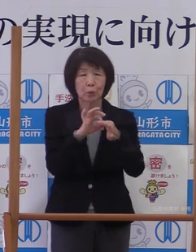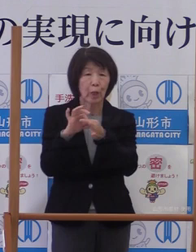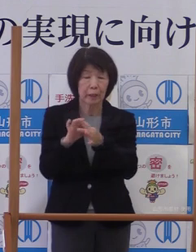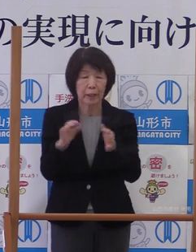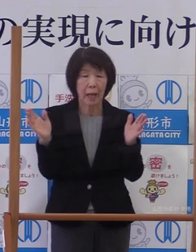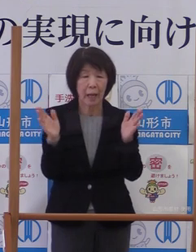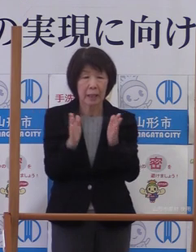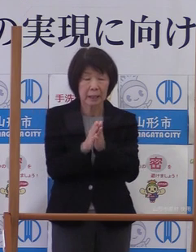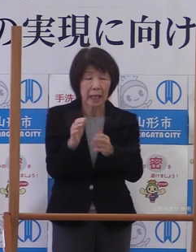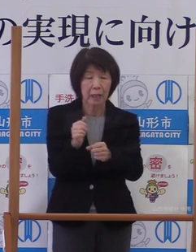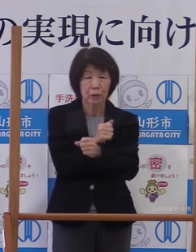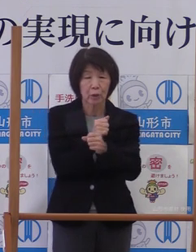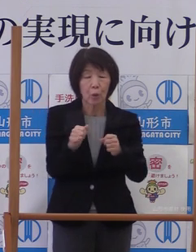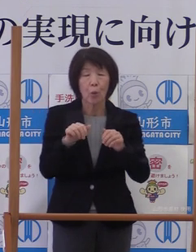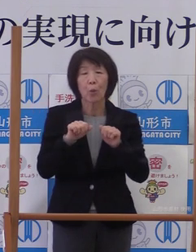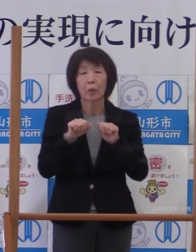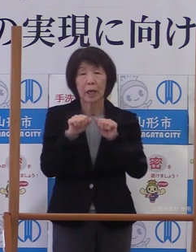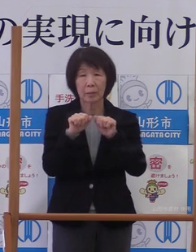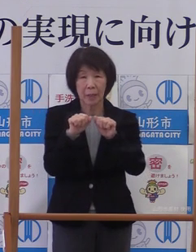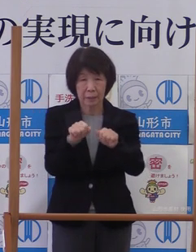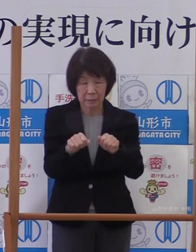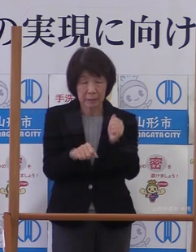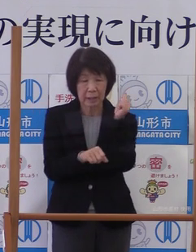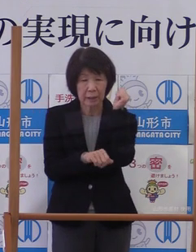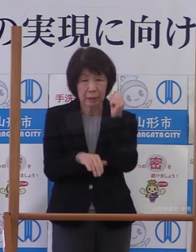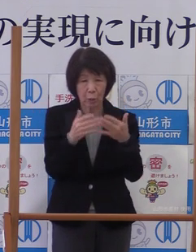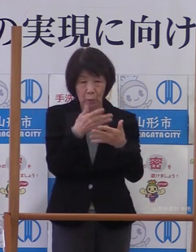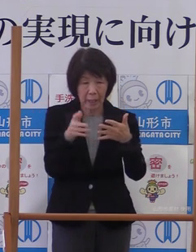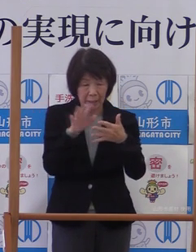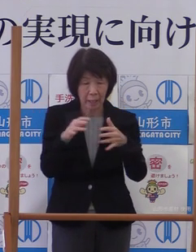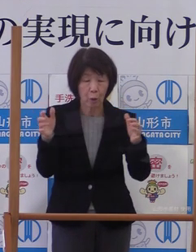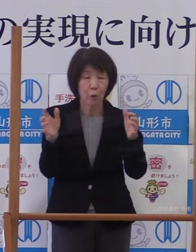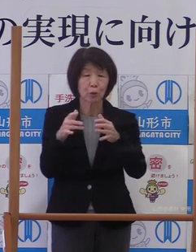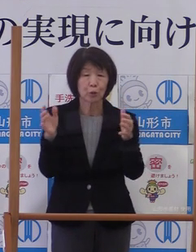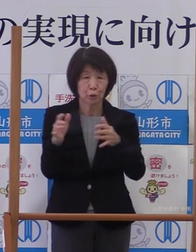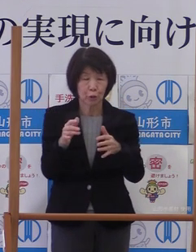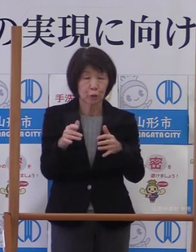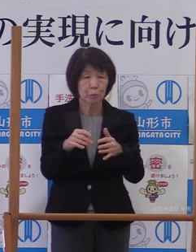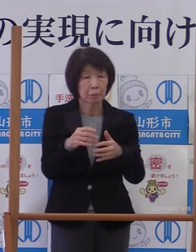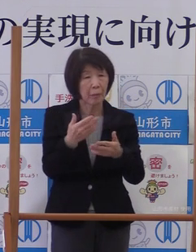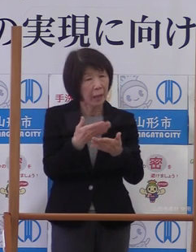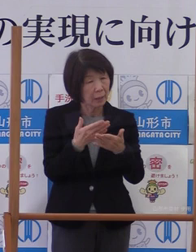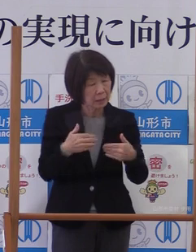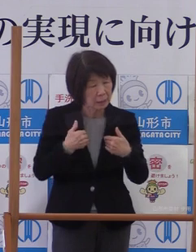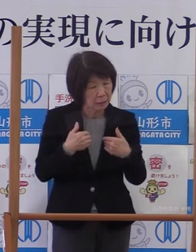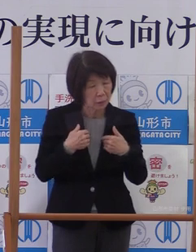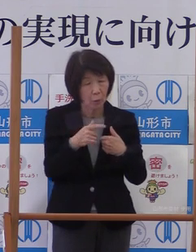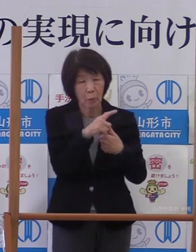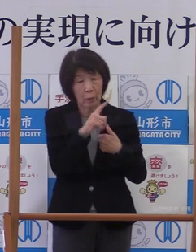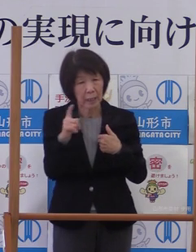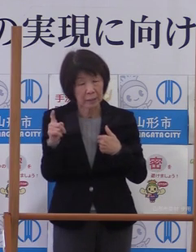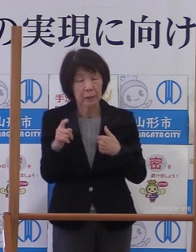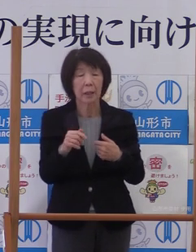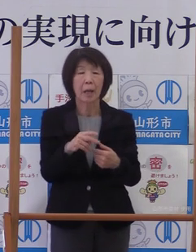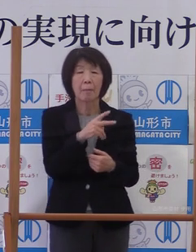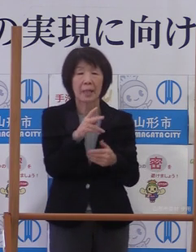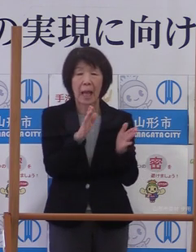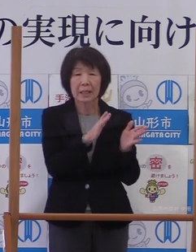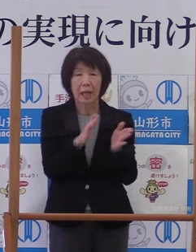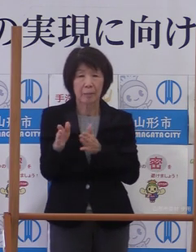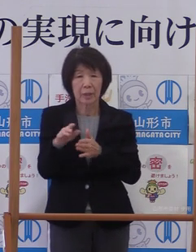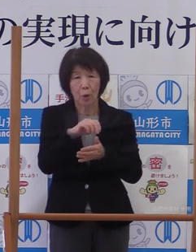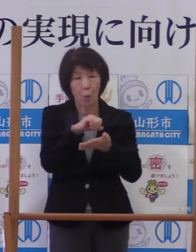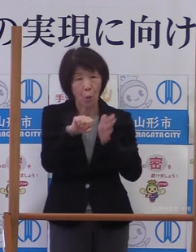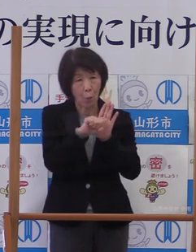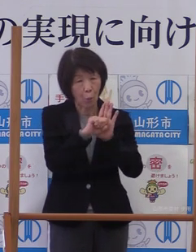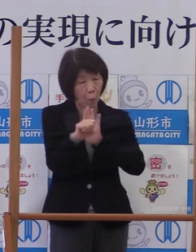体的な事業を展開するため、基礎データの収集、需要予測、概略設計及び整備効果の検討